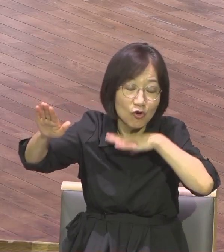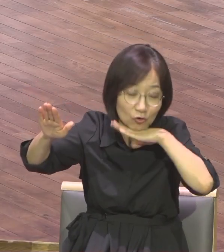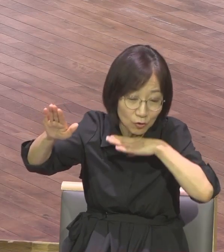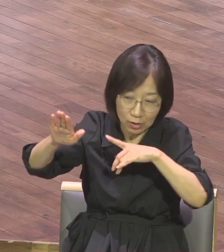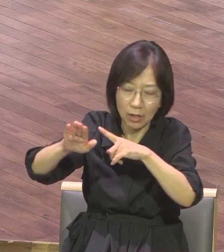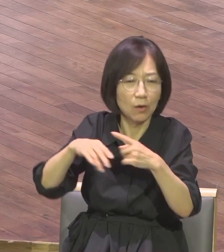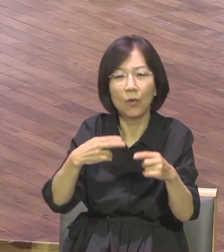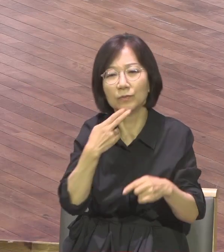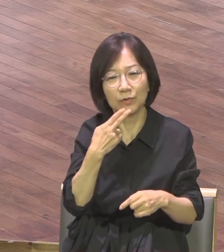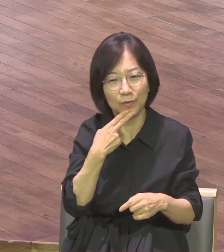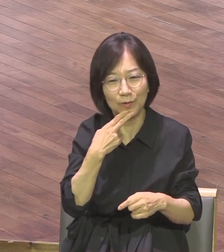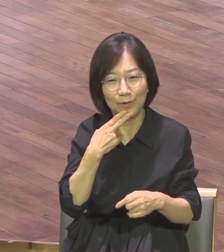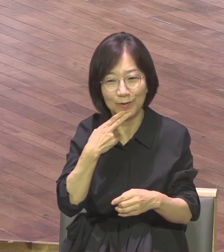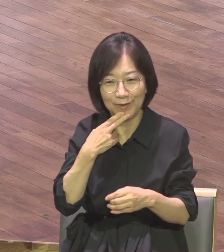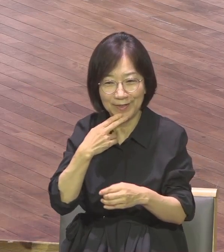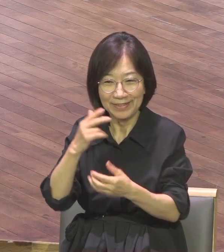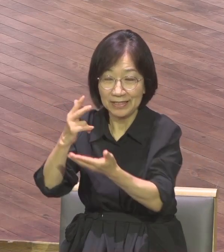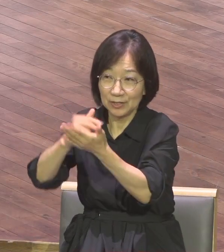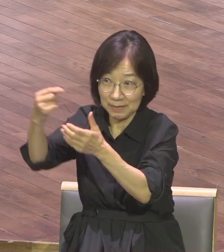기도해 보겠습니다.